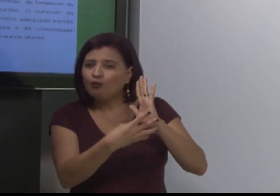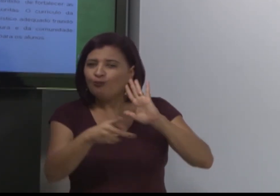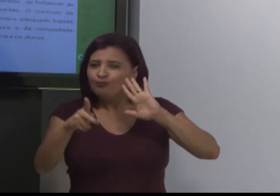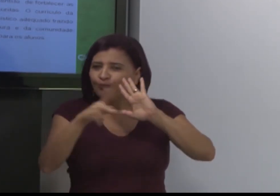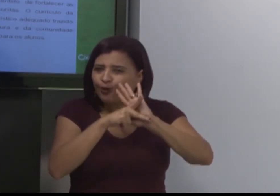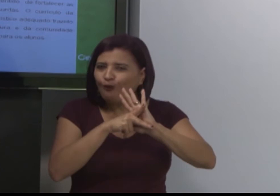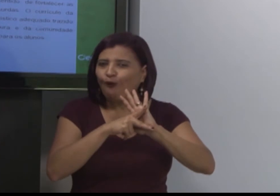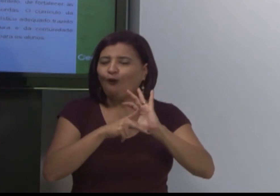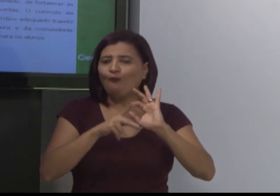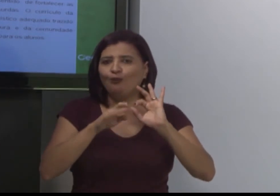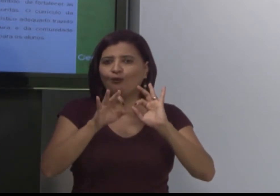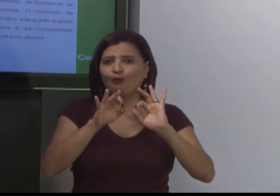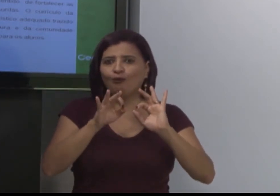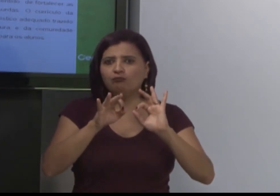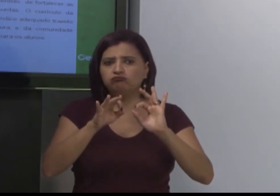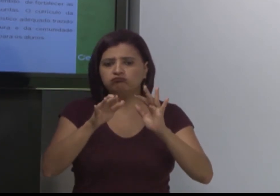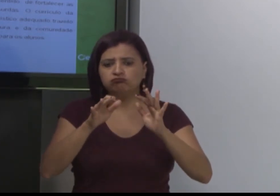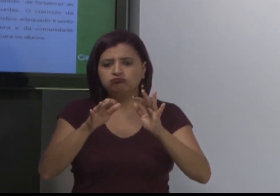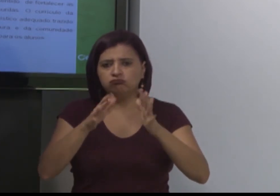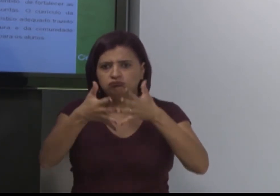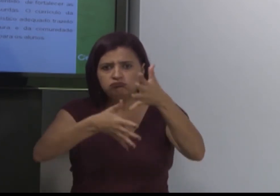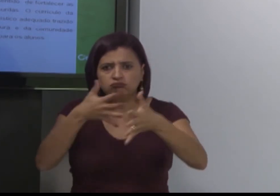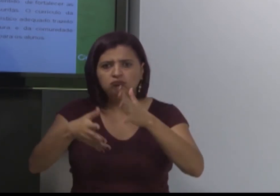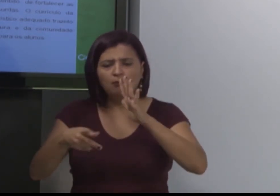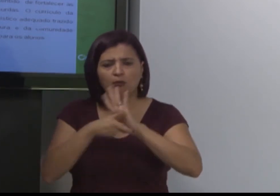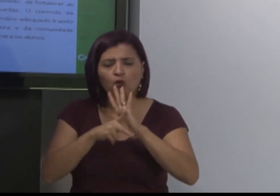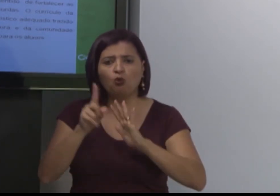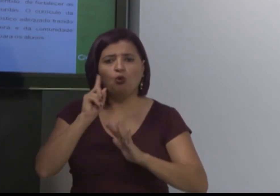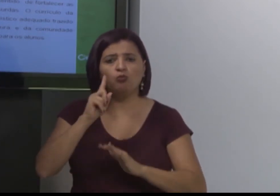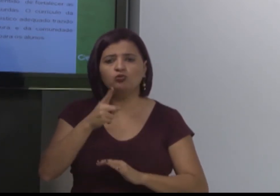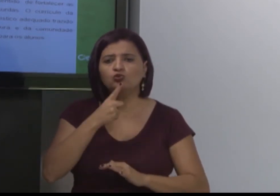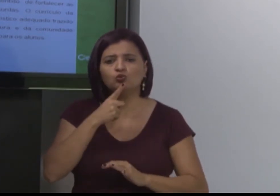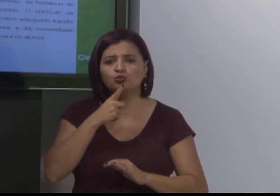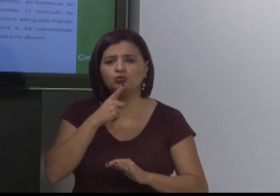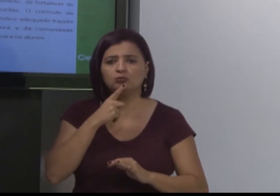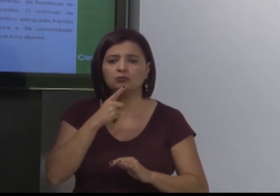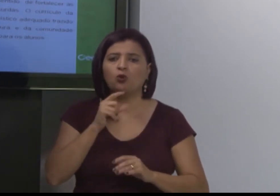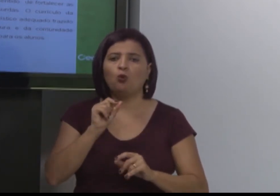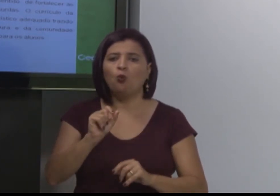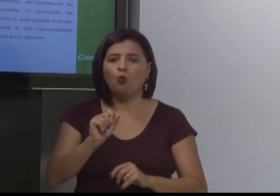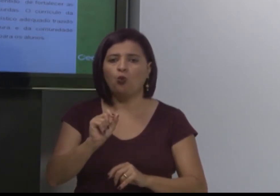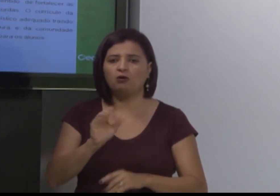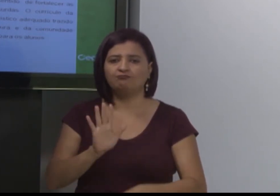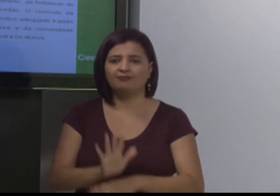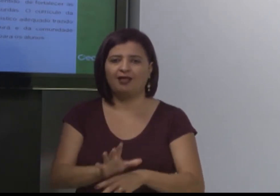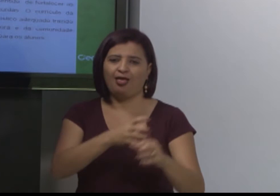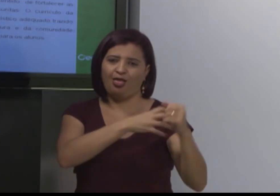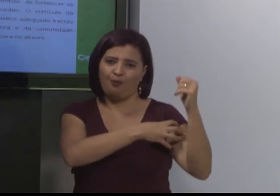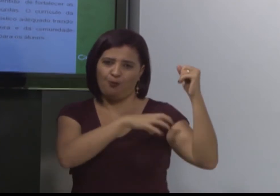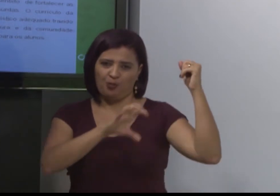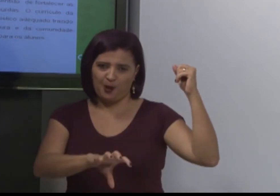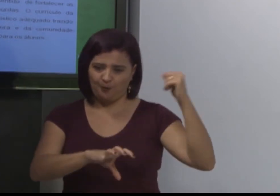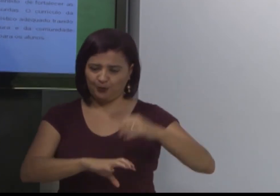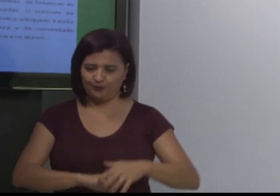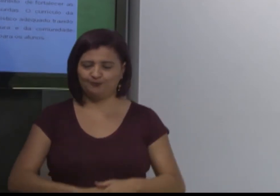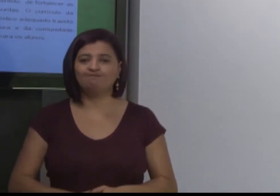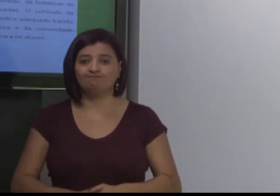um currículo para surdos, um currículo em língua de sinais. Isso mostra o quê? Empoderamento.